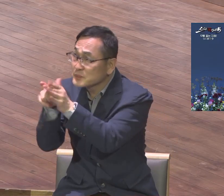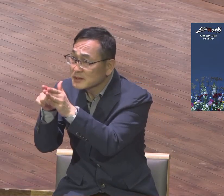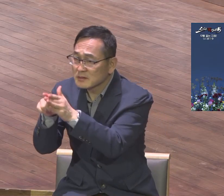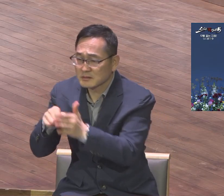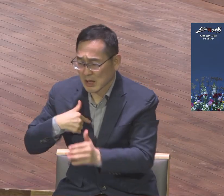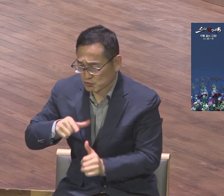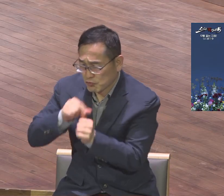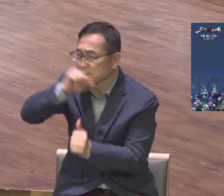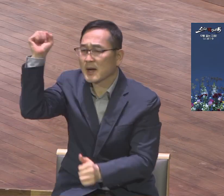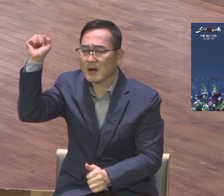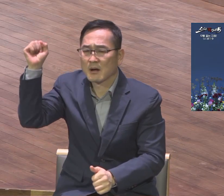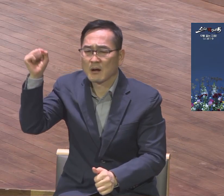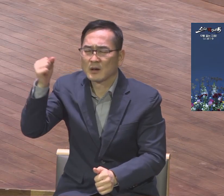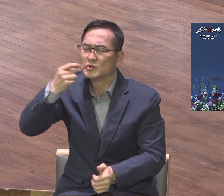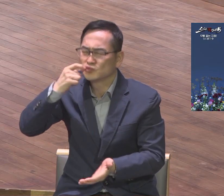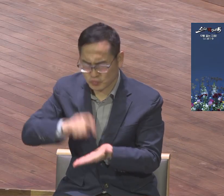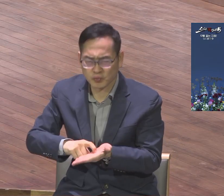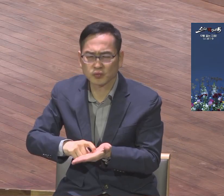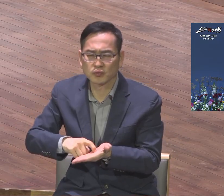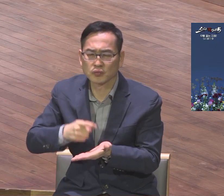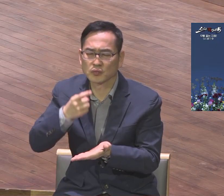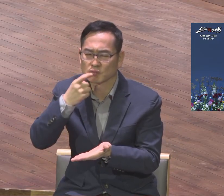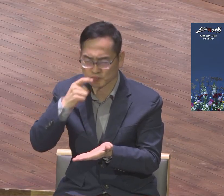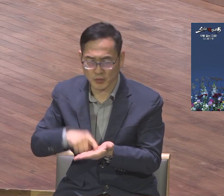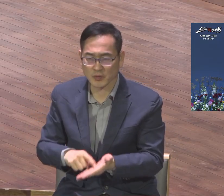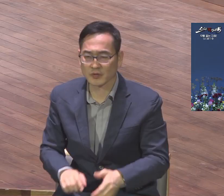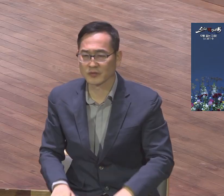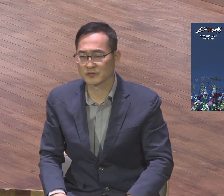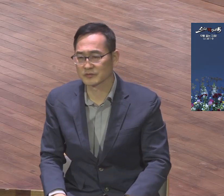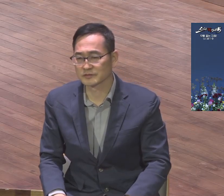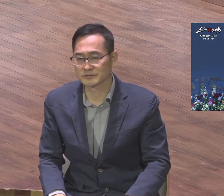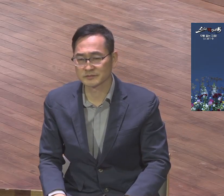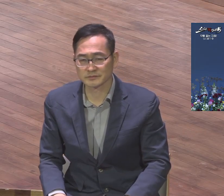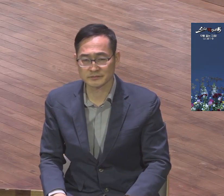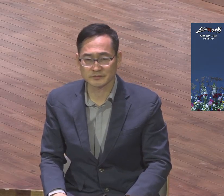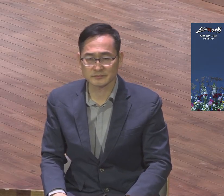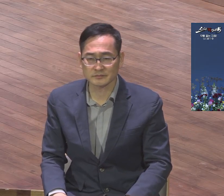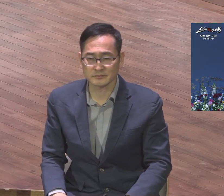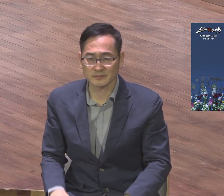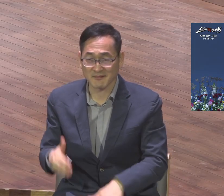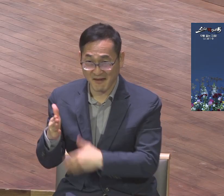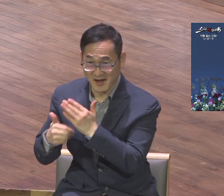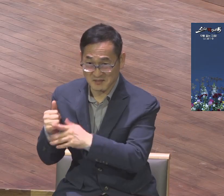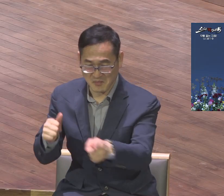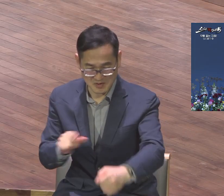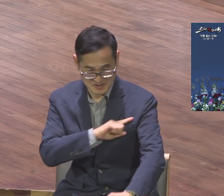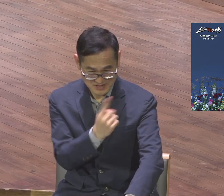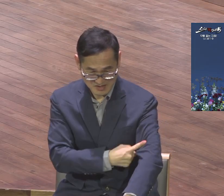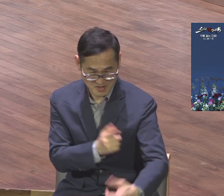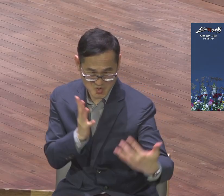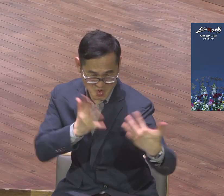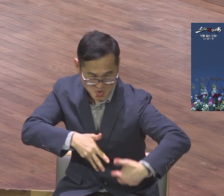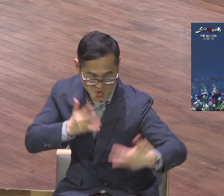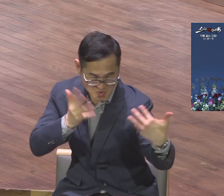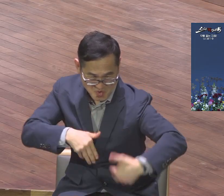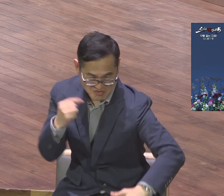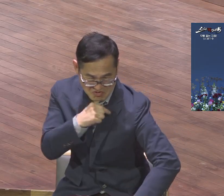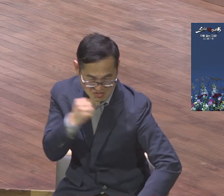공짜 선물이야. 그냥 믿겠습니다. 끝이요. 무슨 하나님이 치사하게 인간에게 뭘 자격을 무슨 요구를